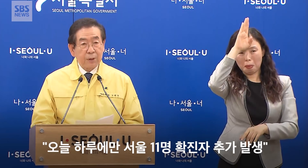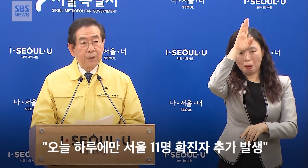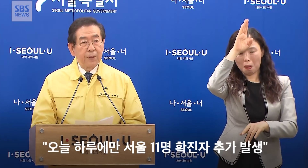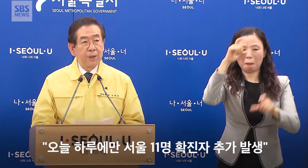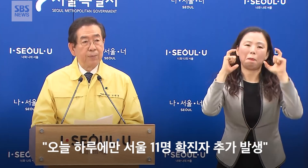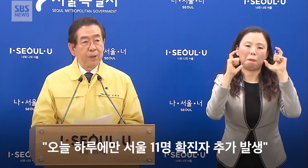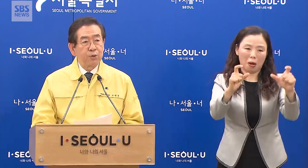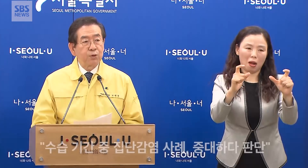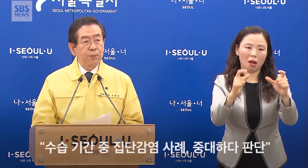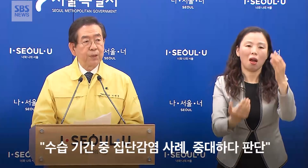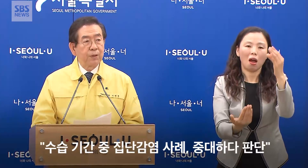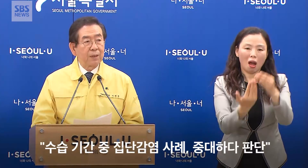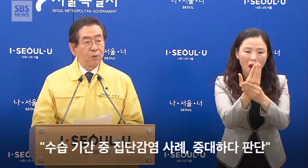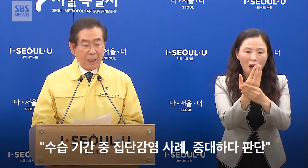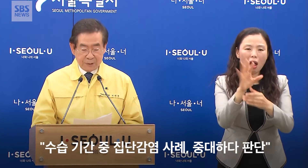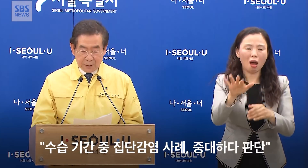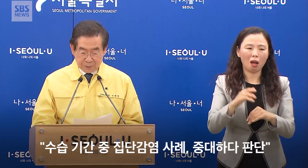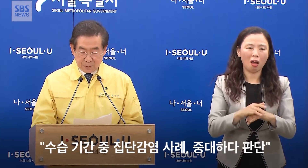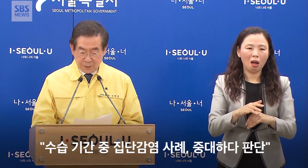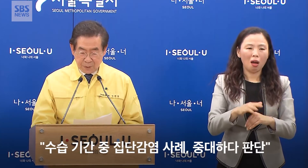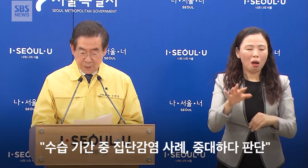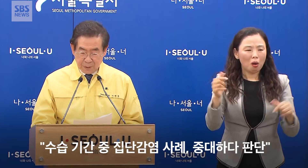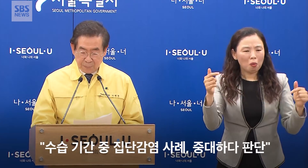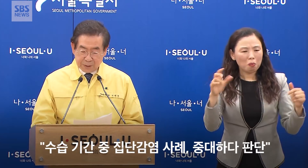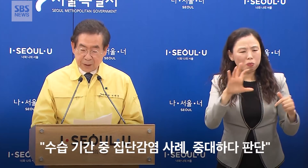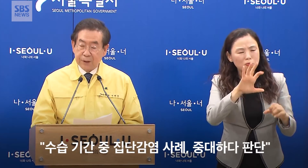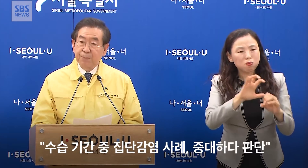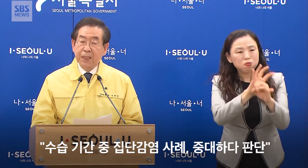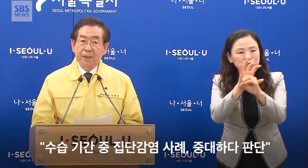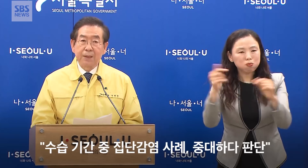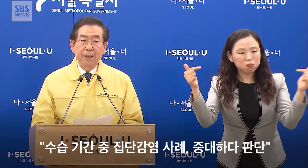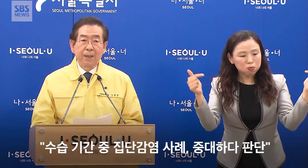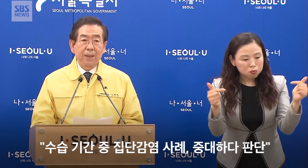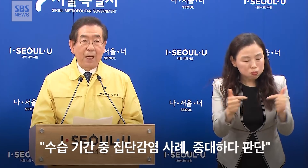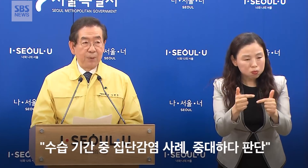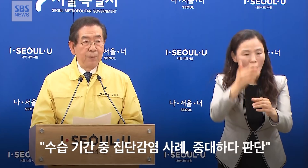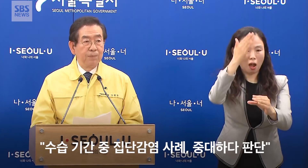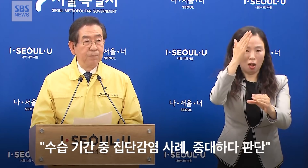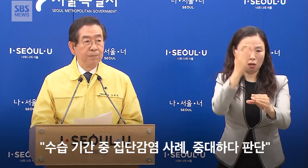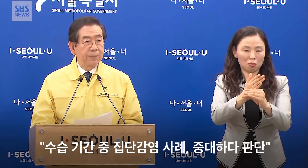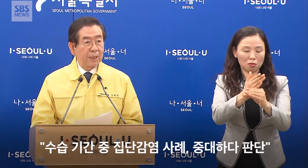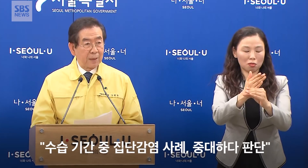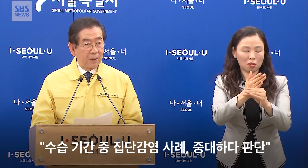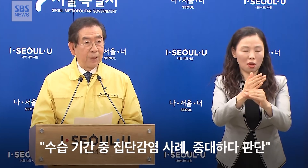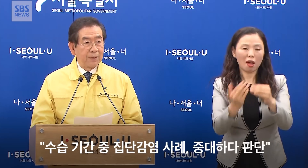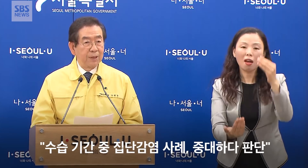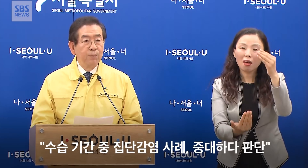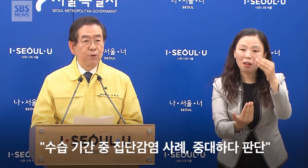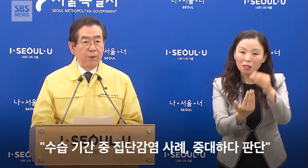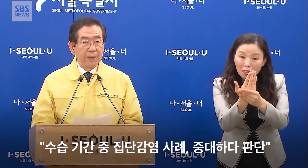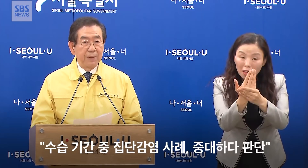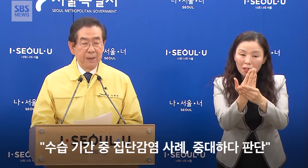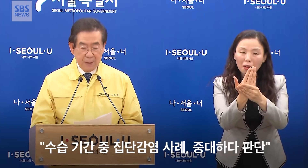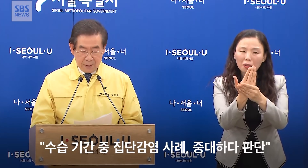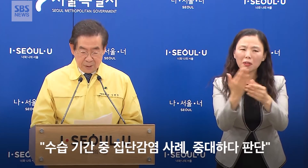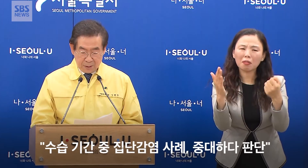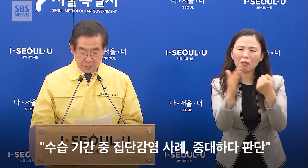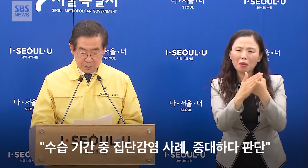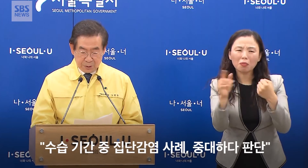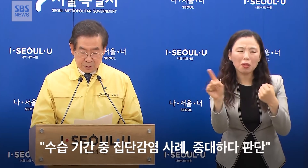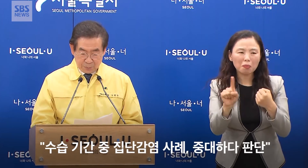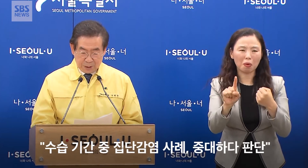어 특히 이번에 수습 떼어 가는 과정에서 발생한 집단 감염 사례 라고 하는 이 엄중한